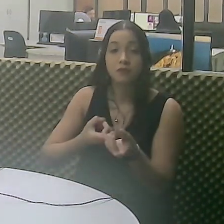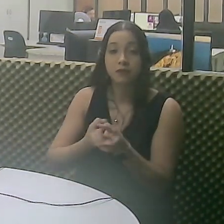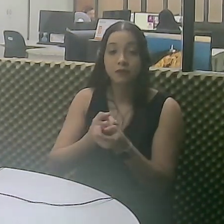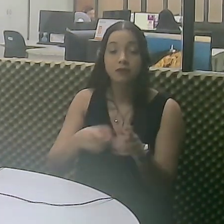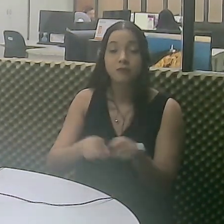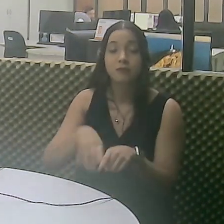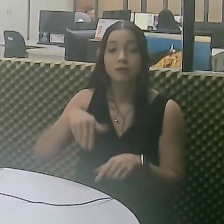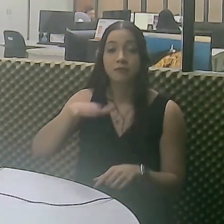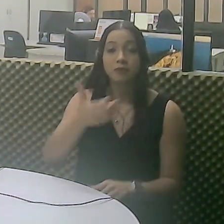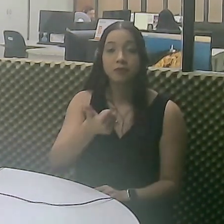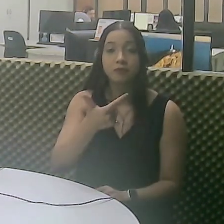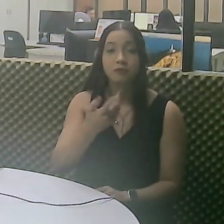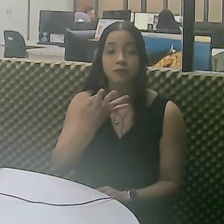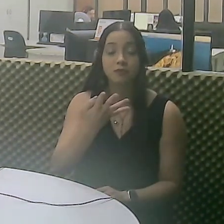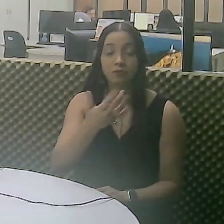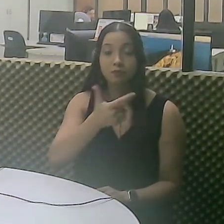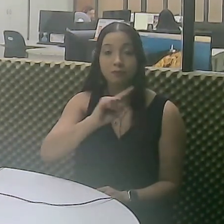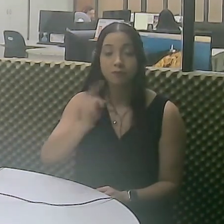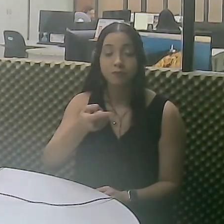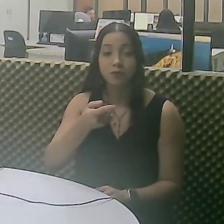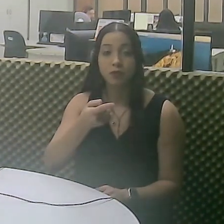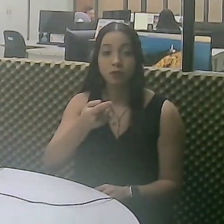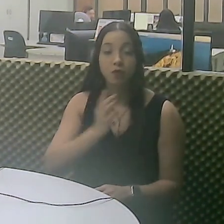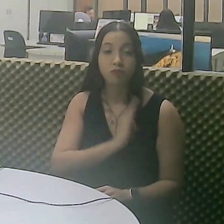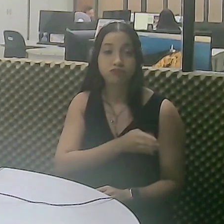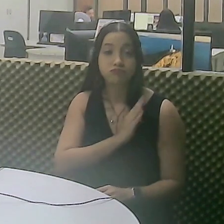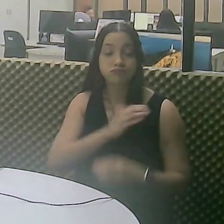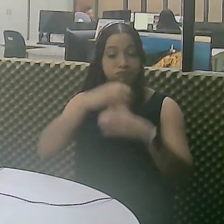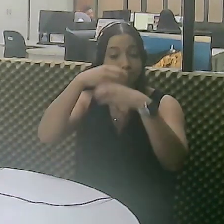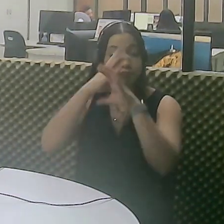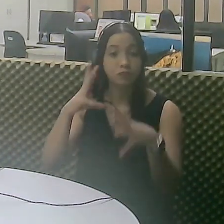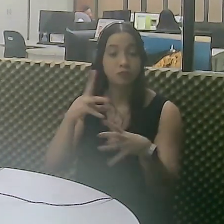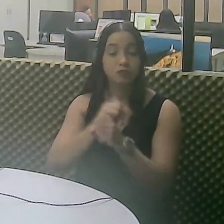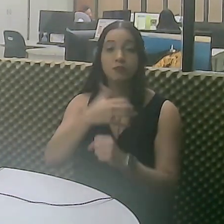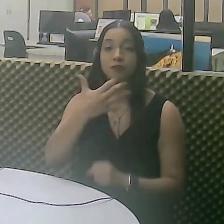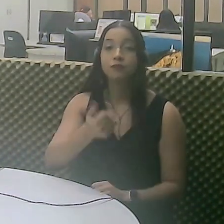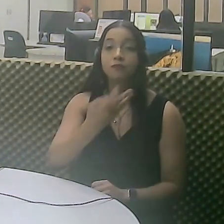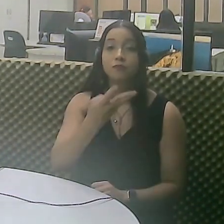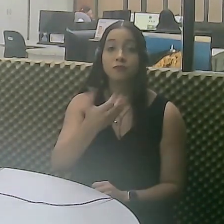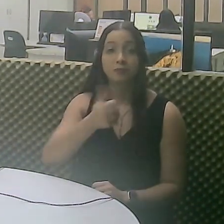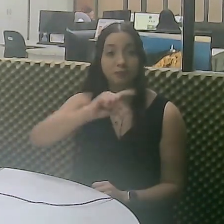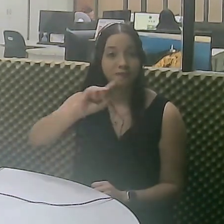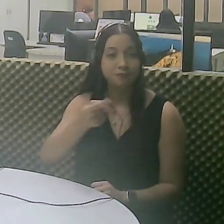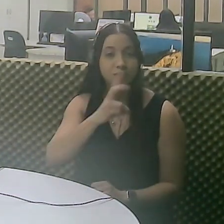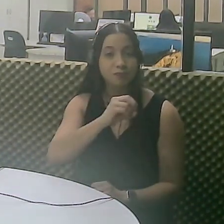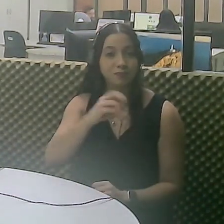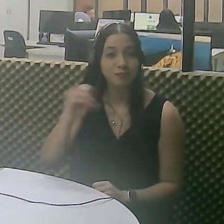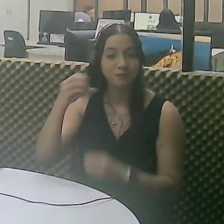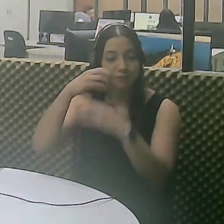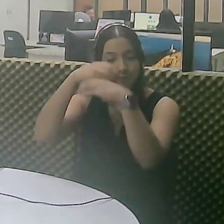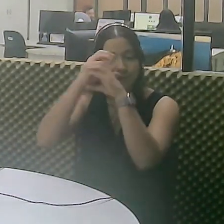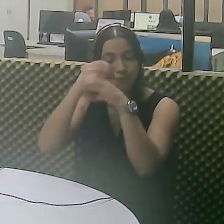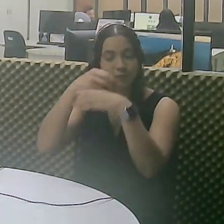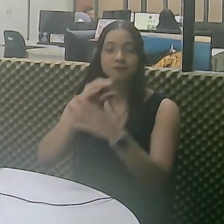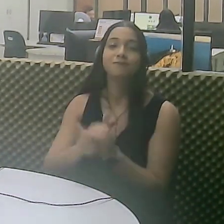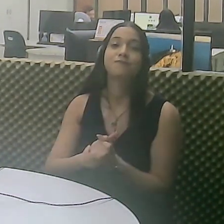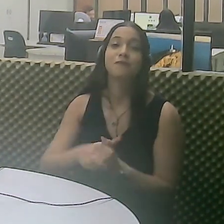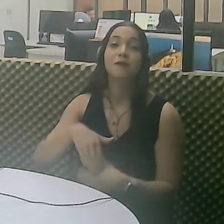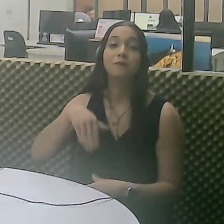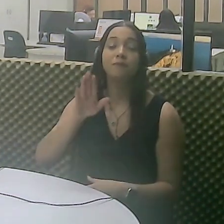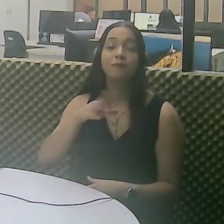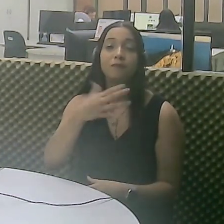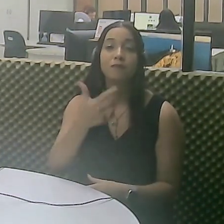e mais de 122 mil exames cardiológicos, totalizando mais de 141.500 exames. Destes, mais